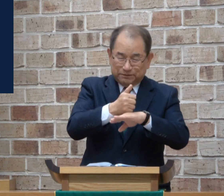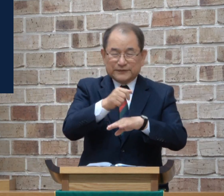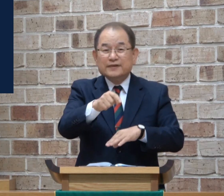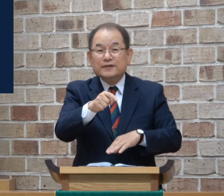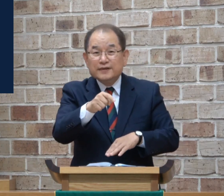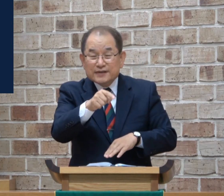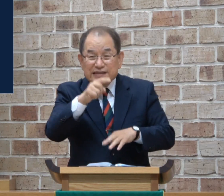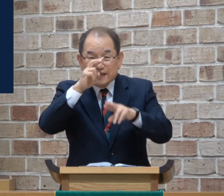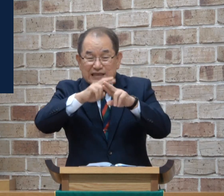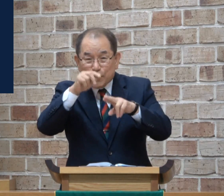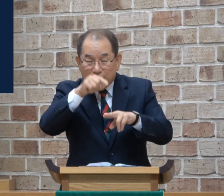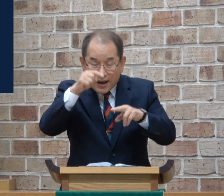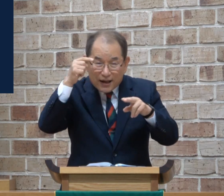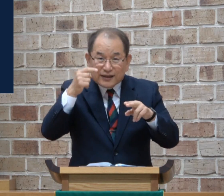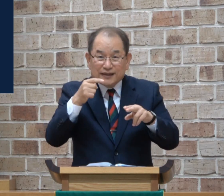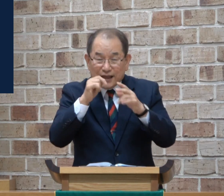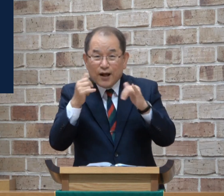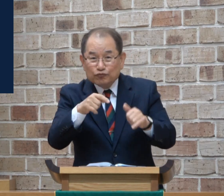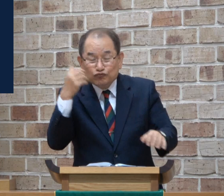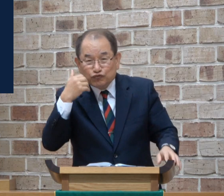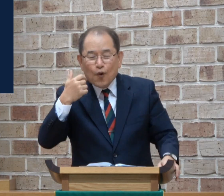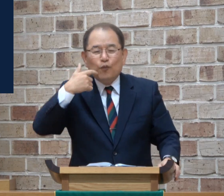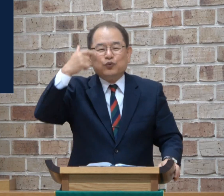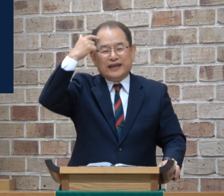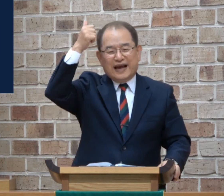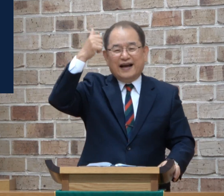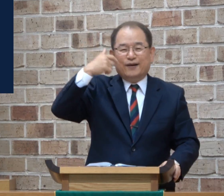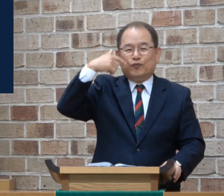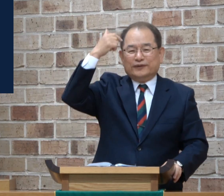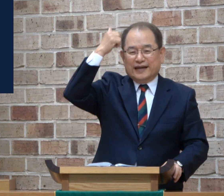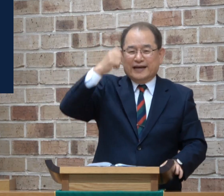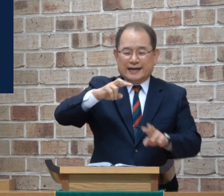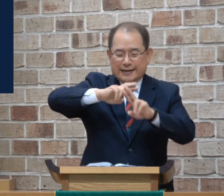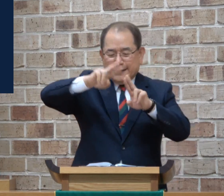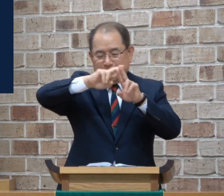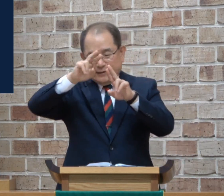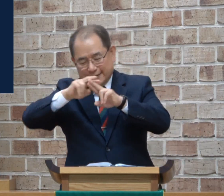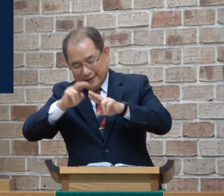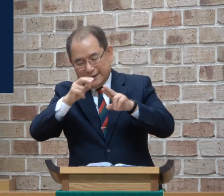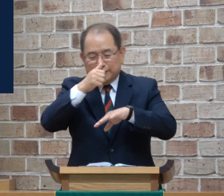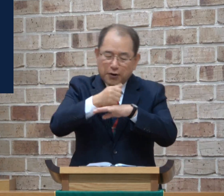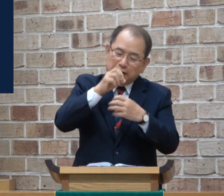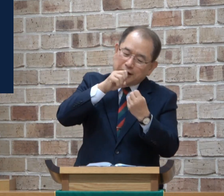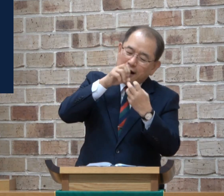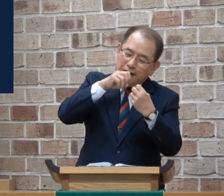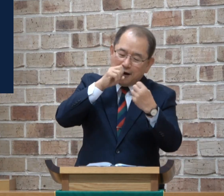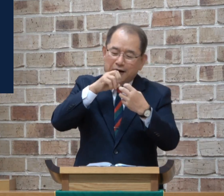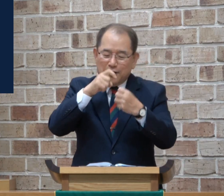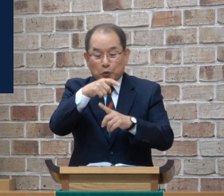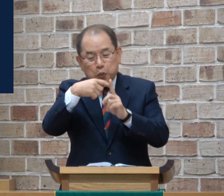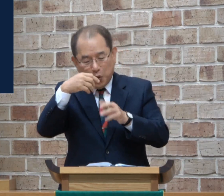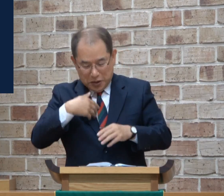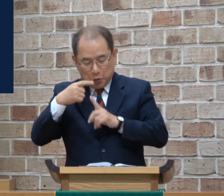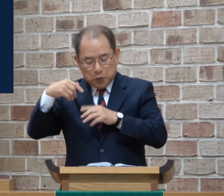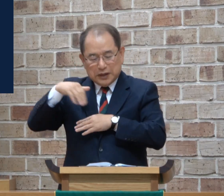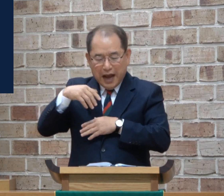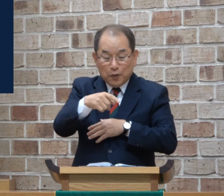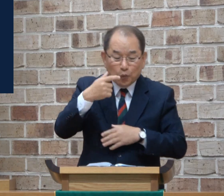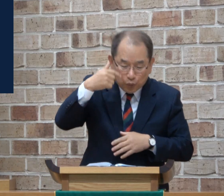그 목사님이 이발하러 오셨습니다. 그래가지고 대화를 합니다. 교회를 다니고 있습니다.